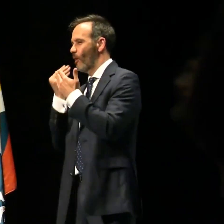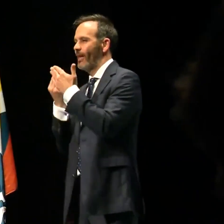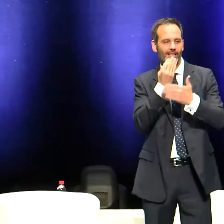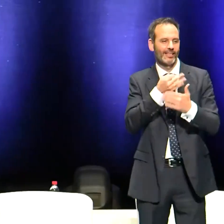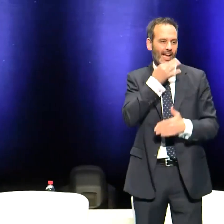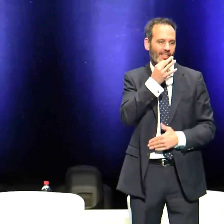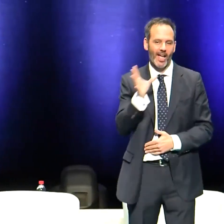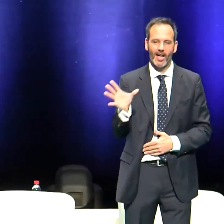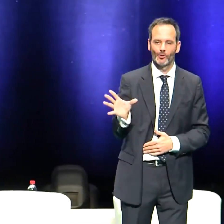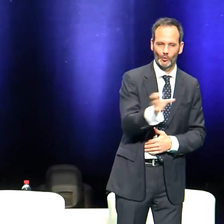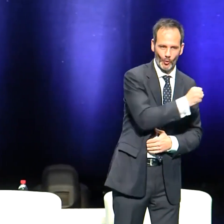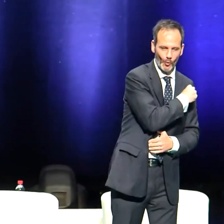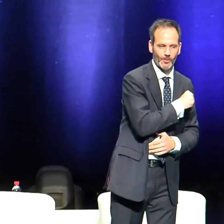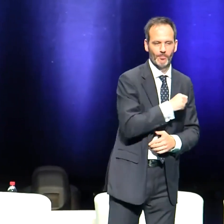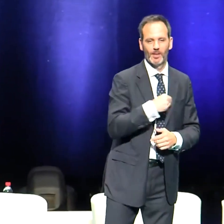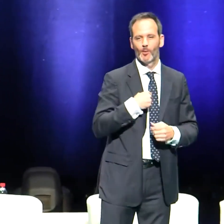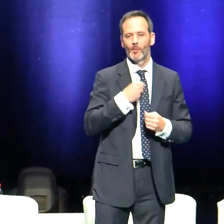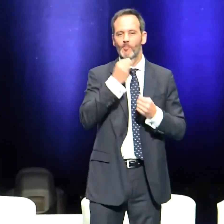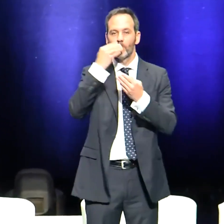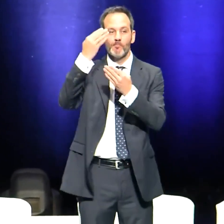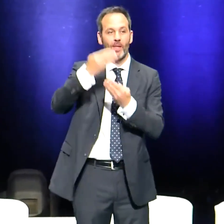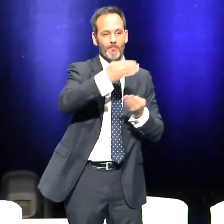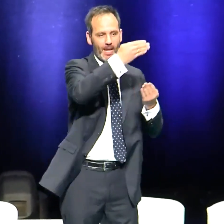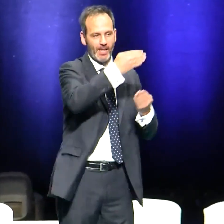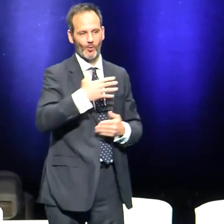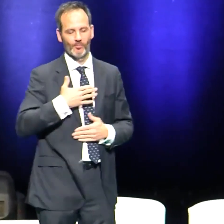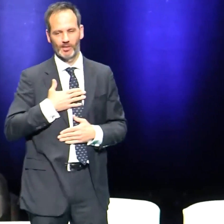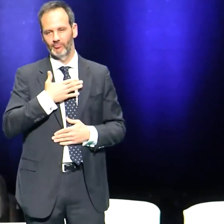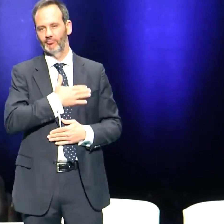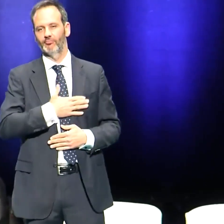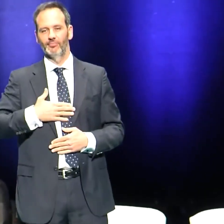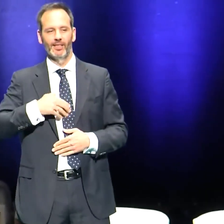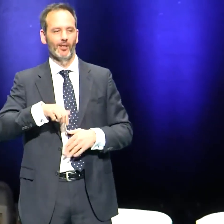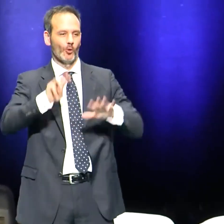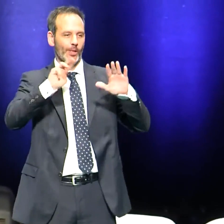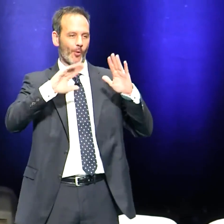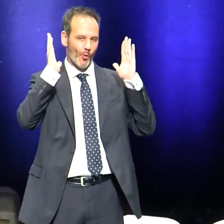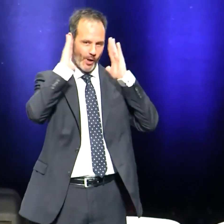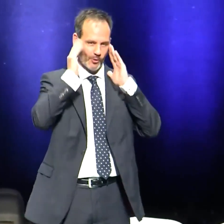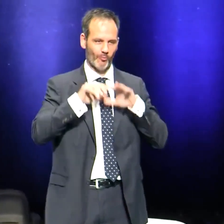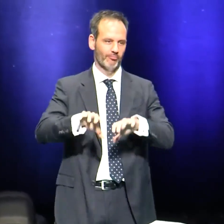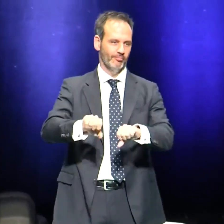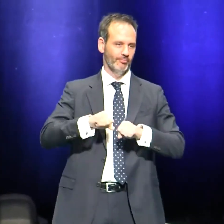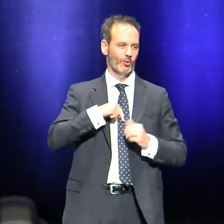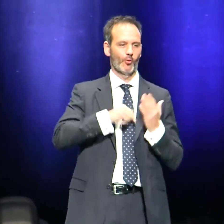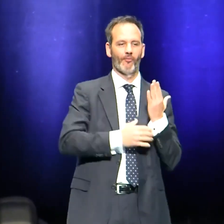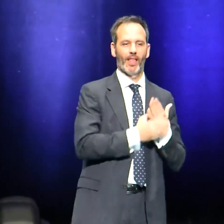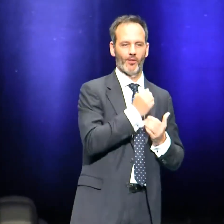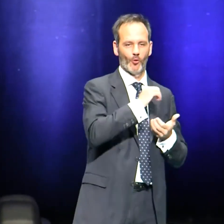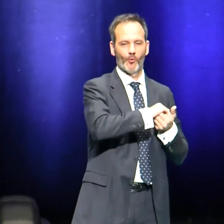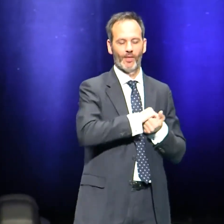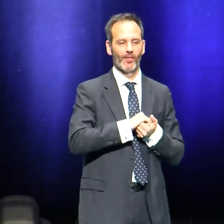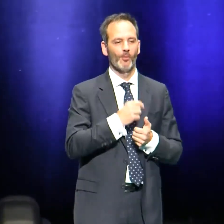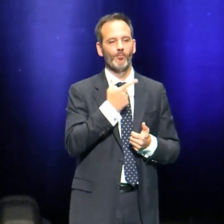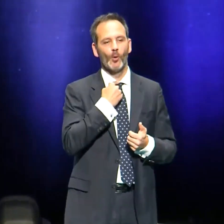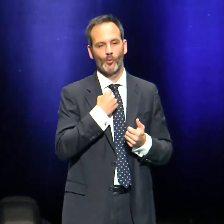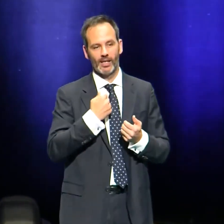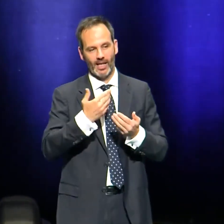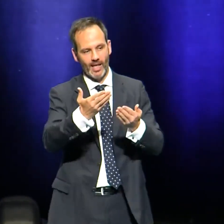Gracias primero. Bueno, buenas tardes a todos y a todas. Bienvenidos. Un placer estar aquí en el 8º